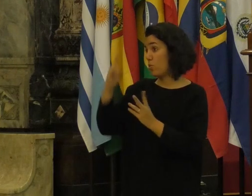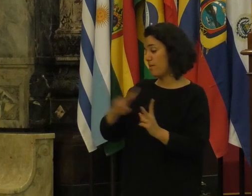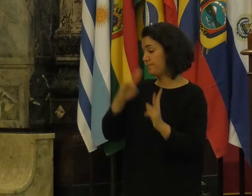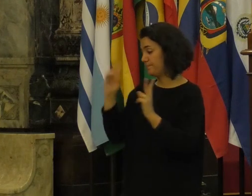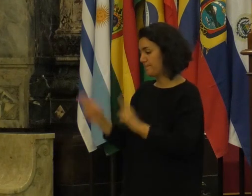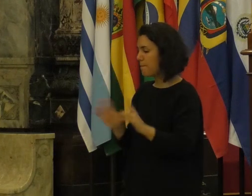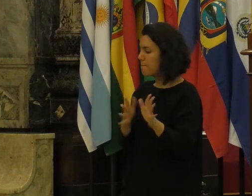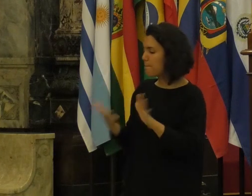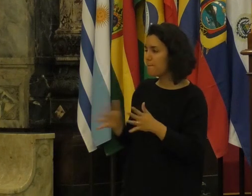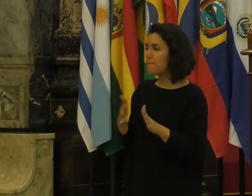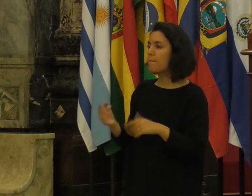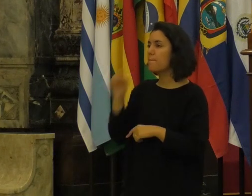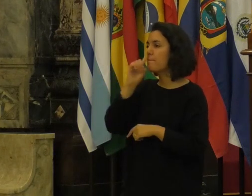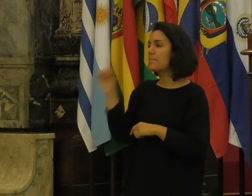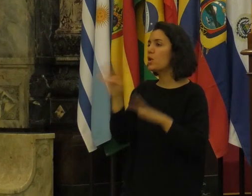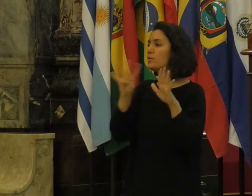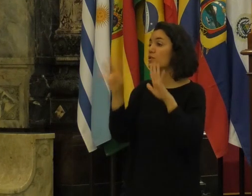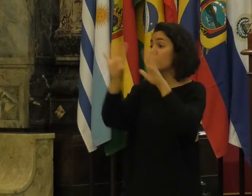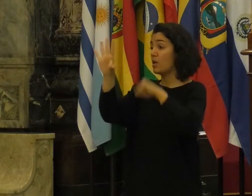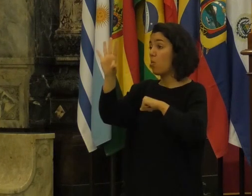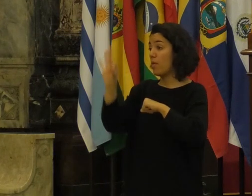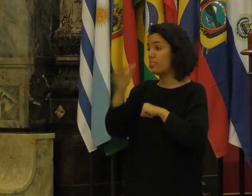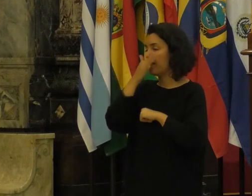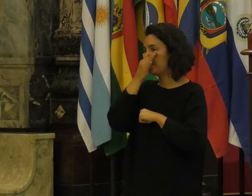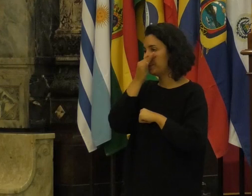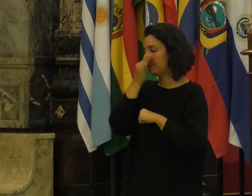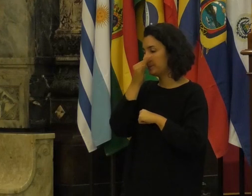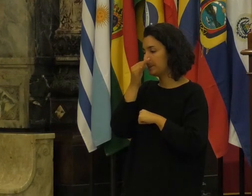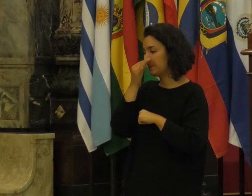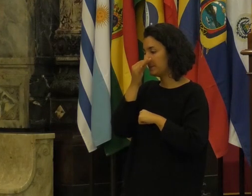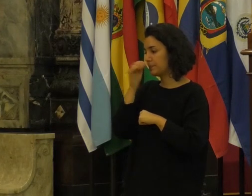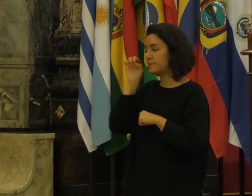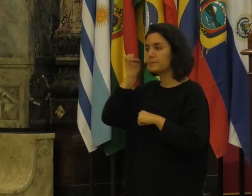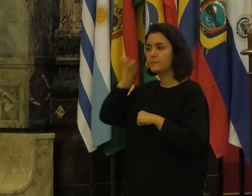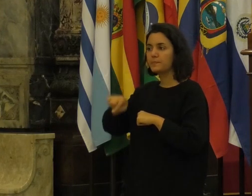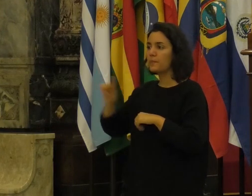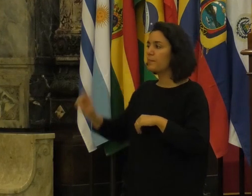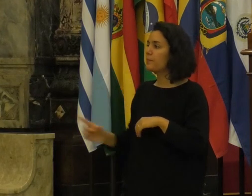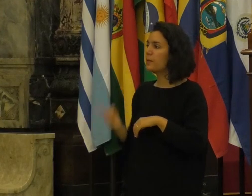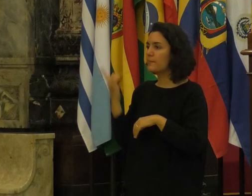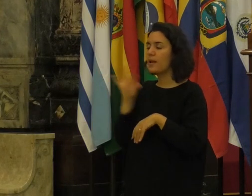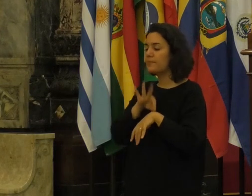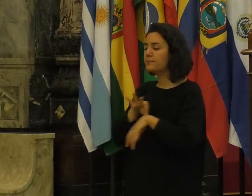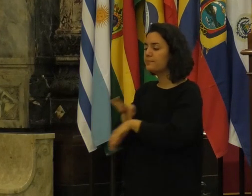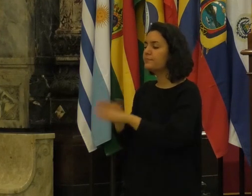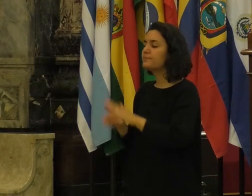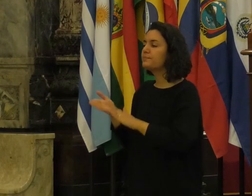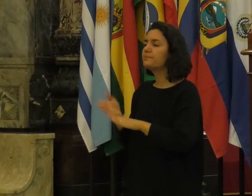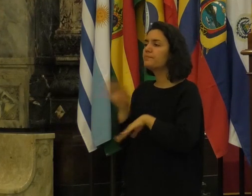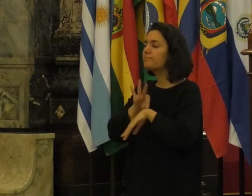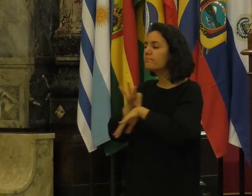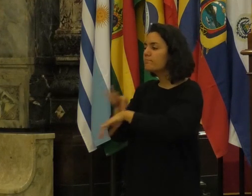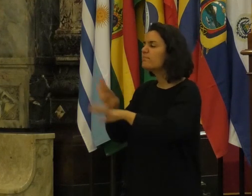comienza alrededor de 1950, la primera orientación fue